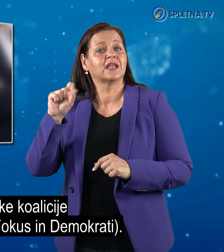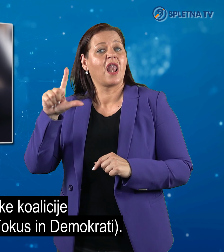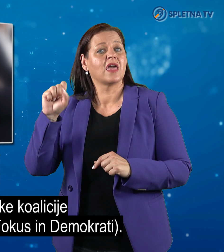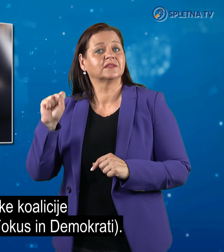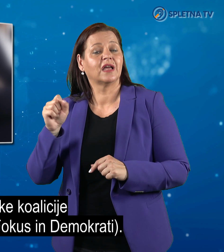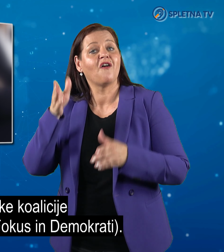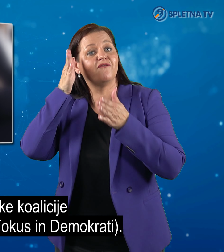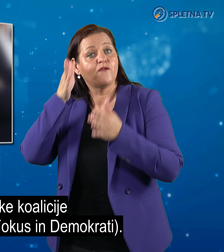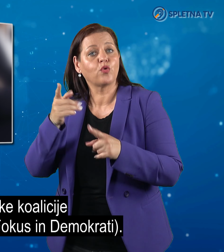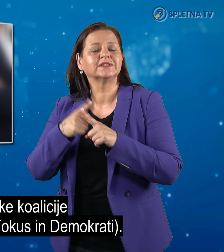in Demokrati.